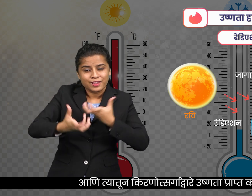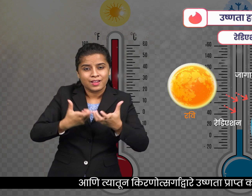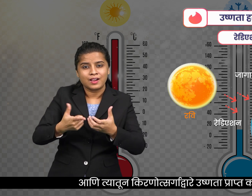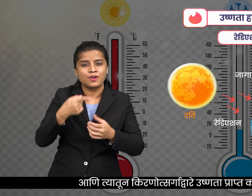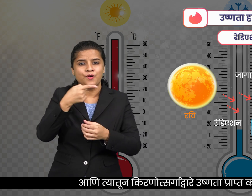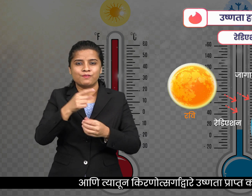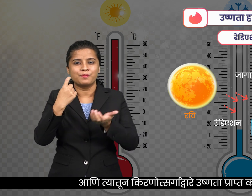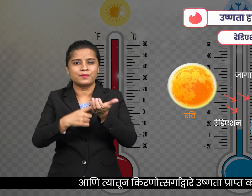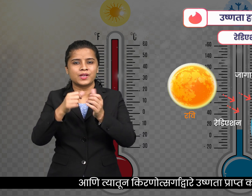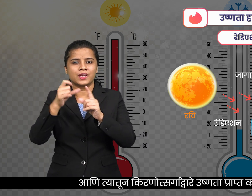स्वर्गाद्वारे उष्णता प्राप्त करते.